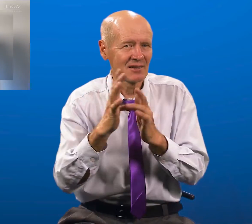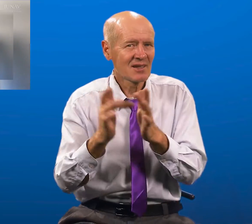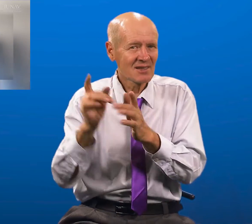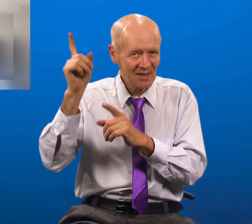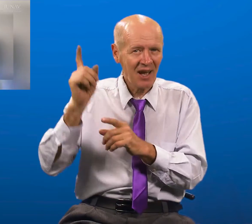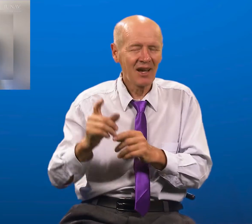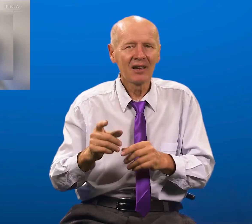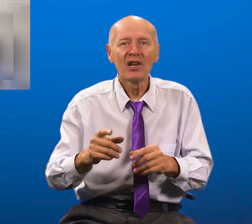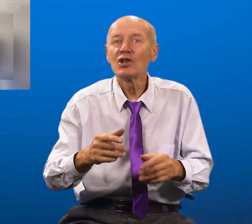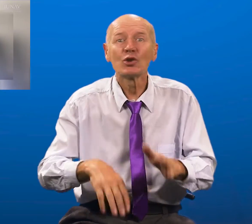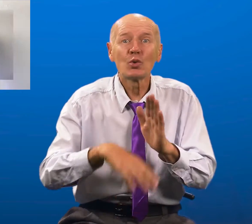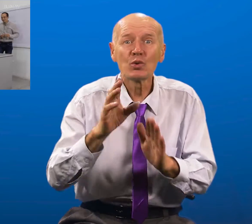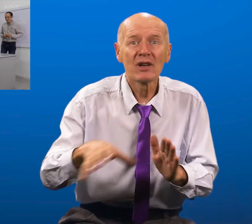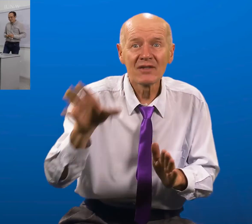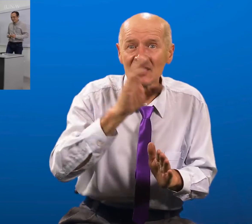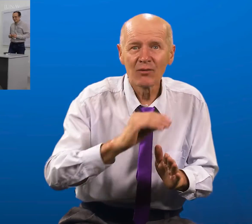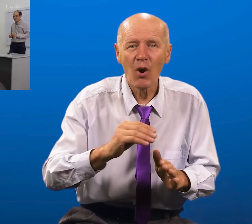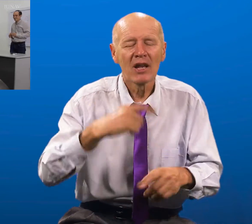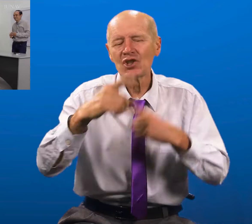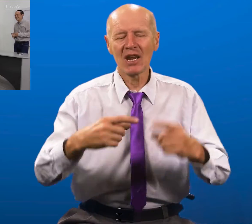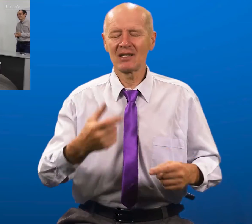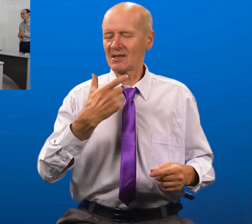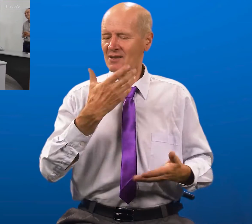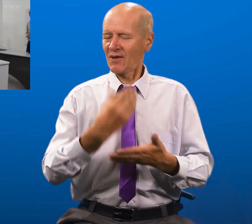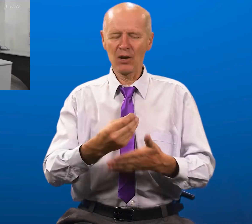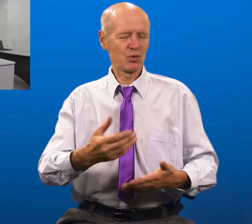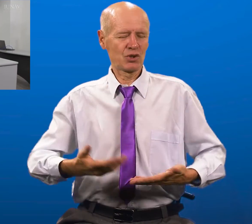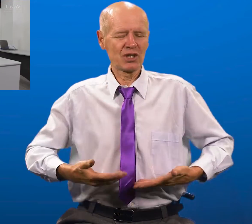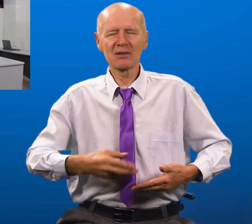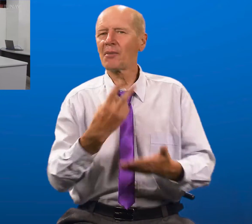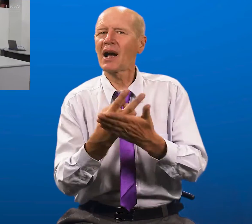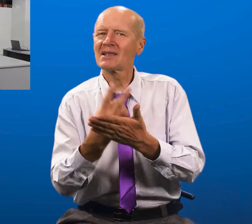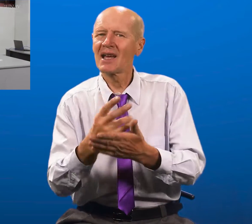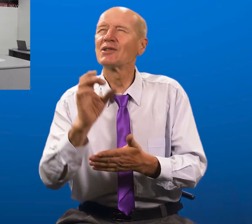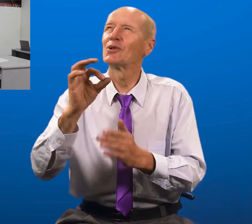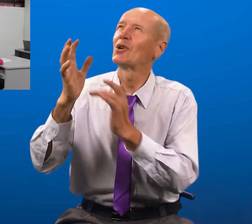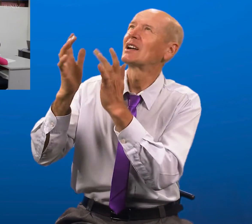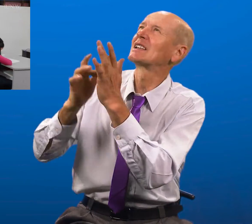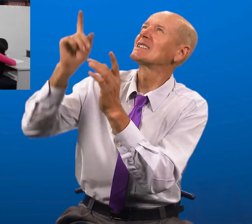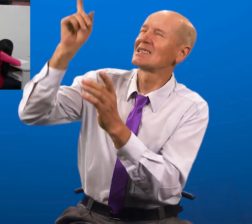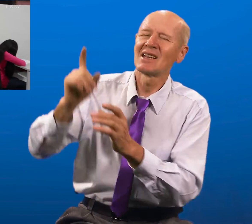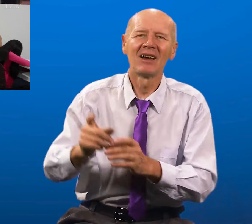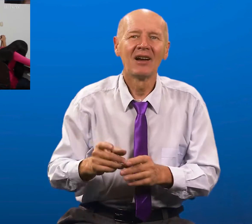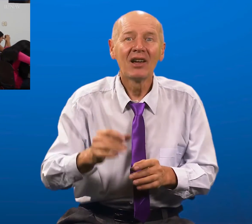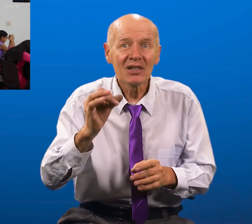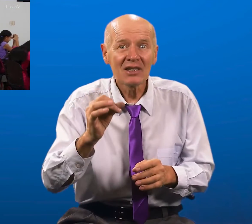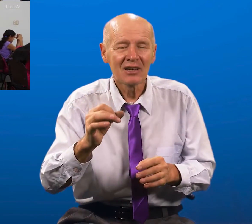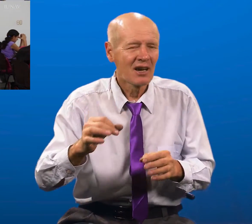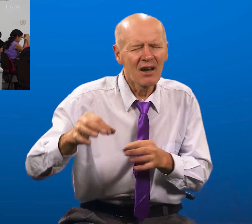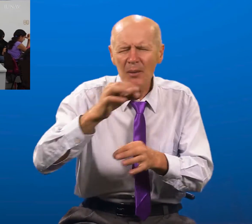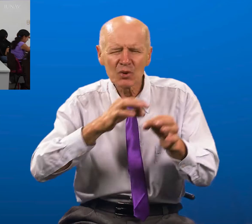Богу через свой образ жизни. Курсы включают в себя и духовные размышления, и дискуссии, которые вызывают